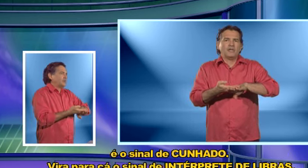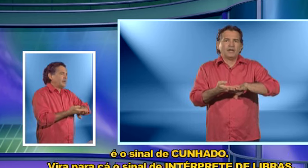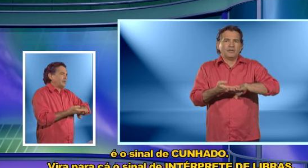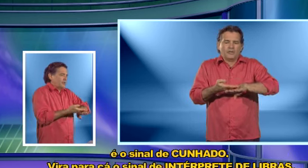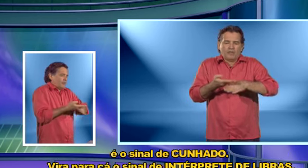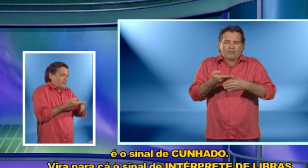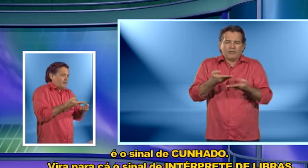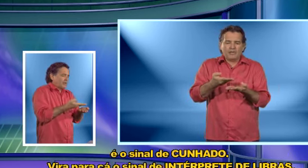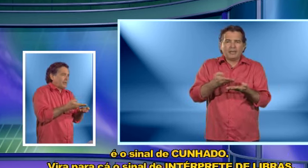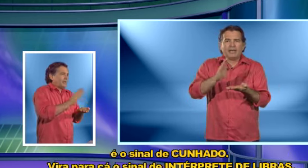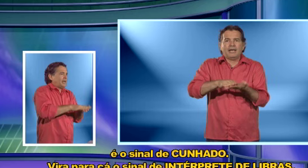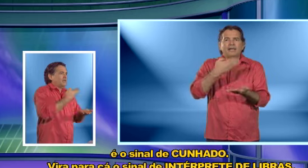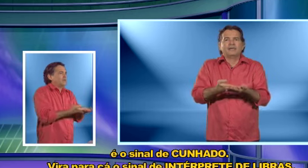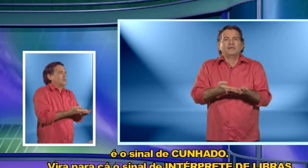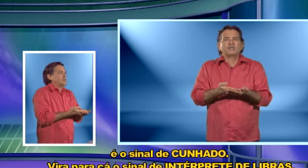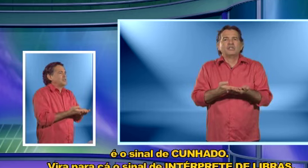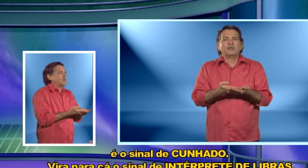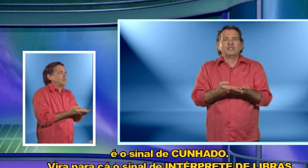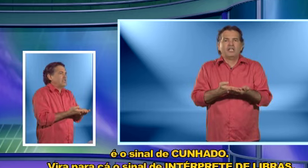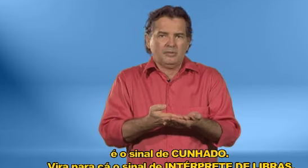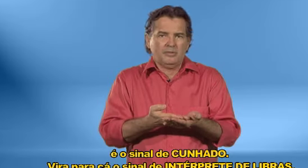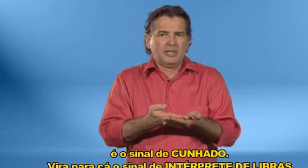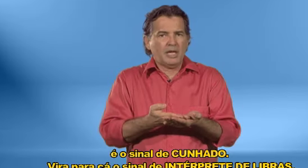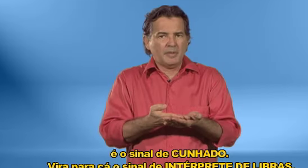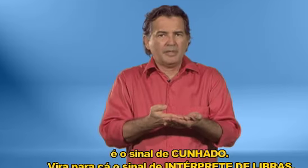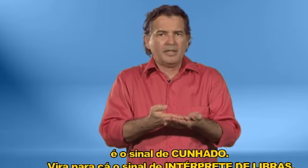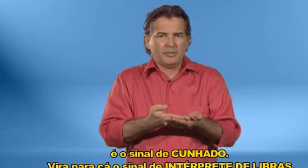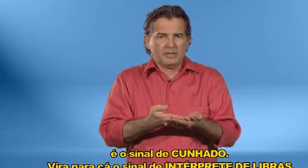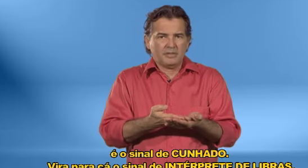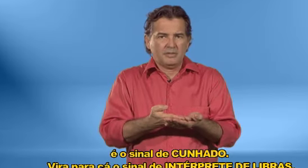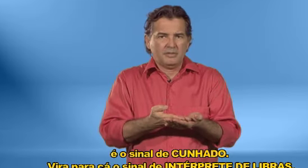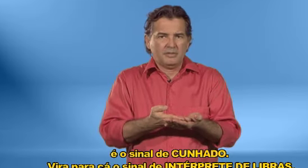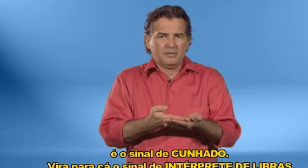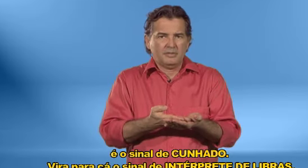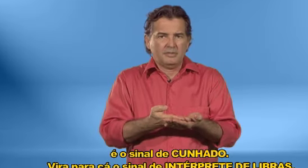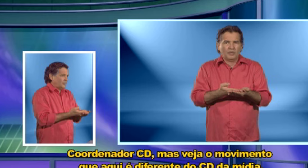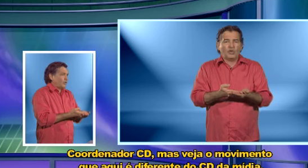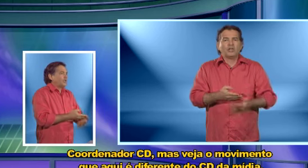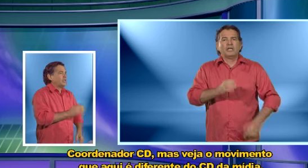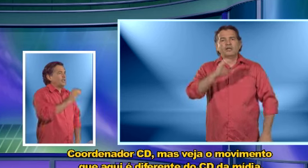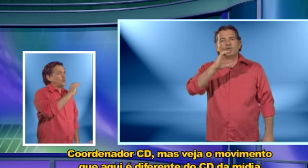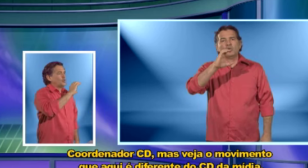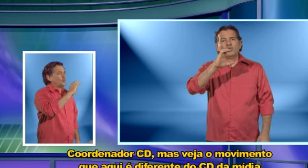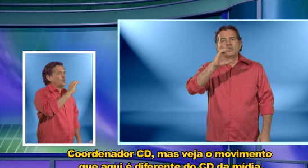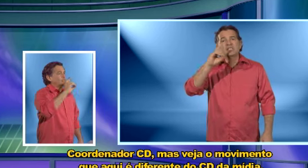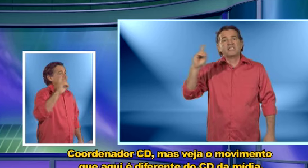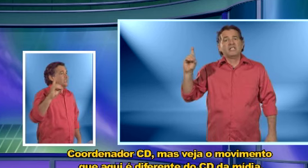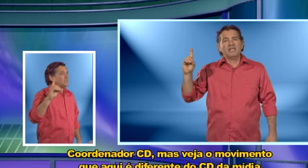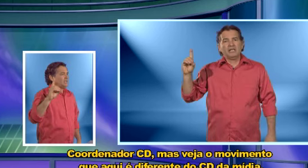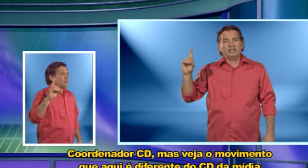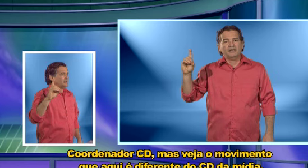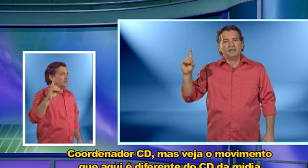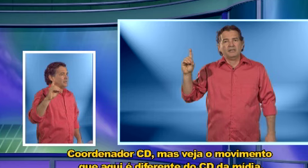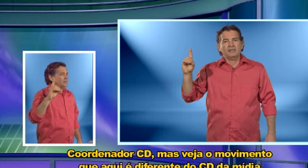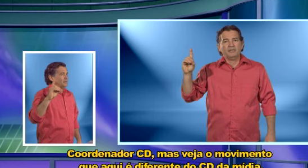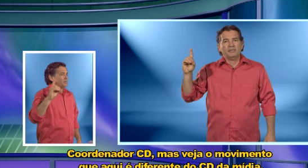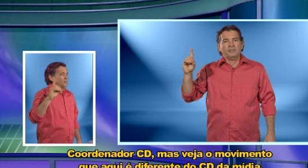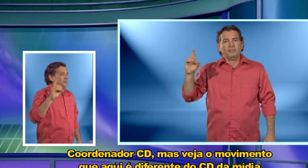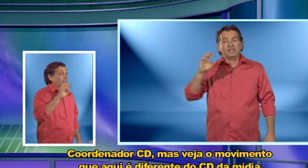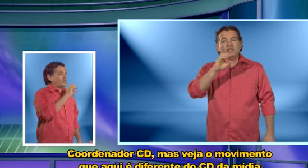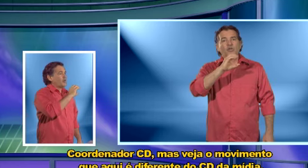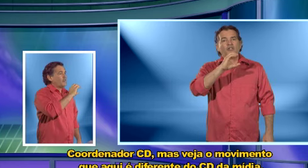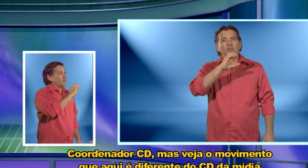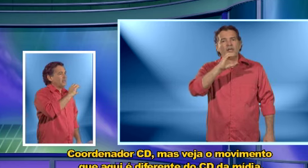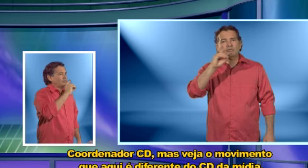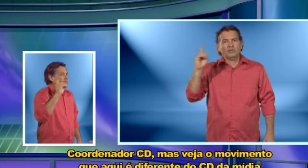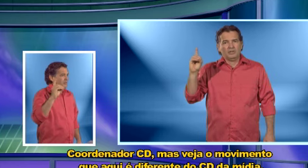sinal de cunhado. Vira para cá, o sinal de intérprete de Libras. Coordenador CD,